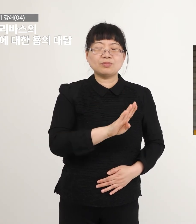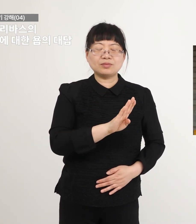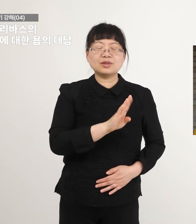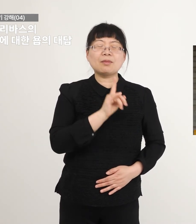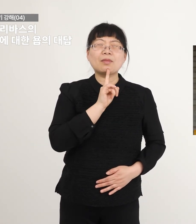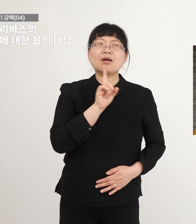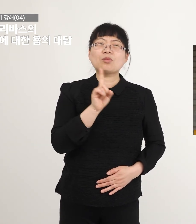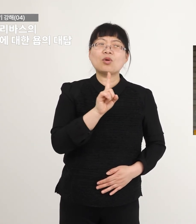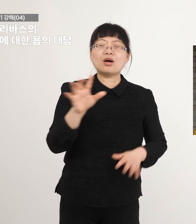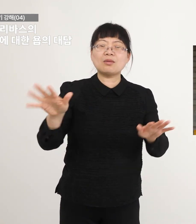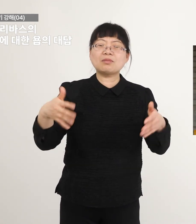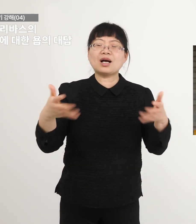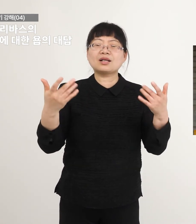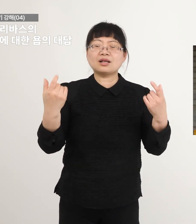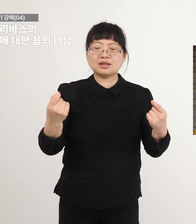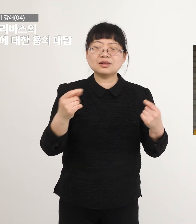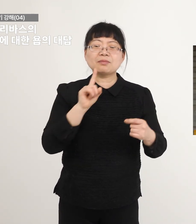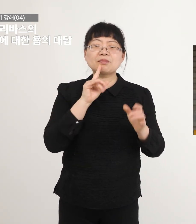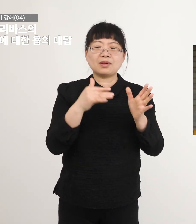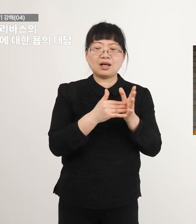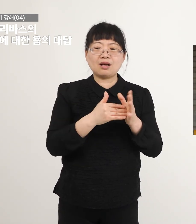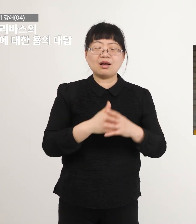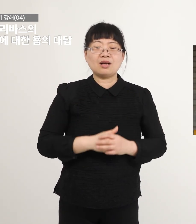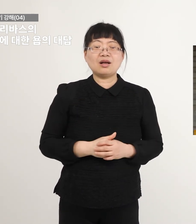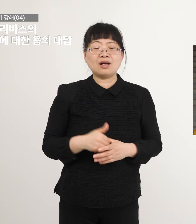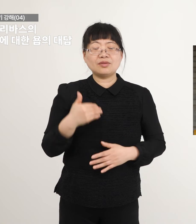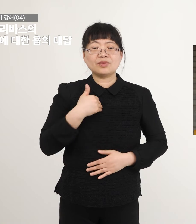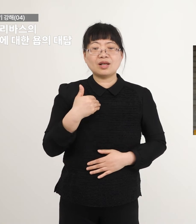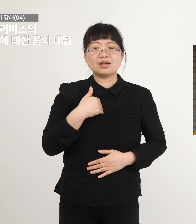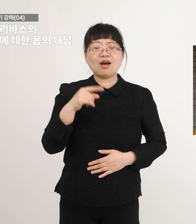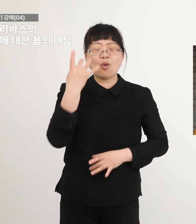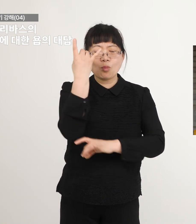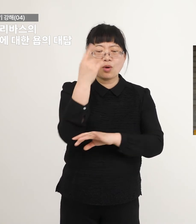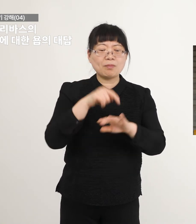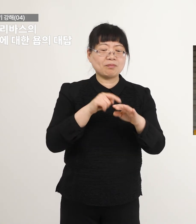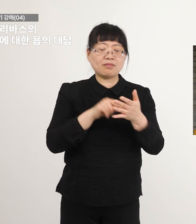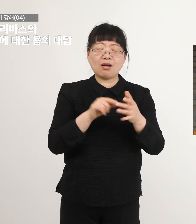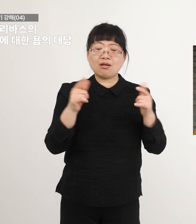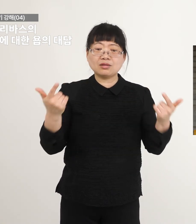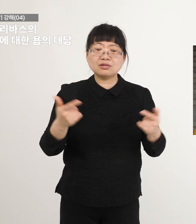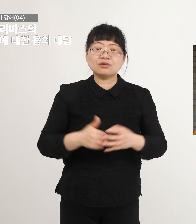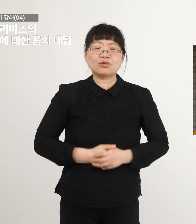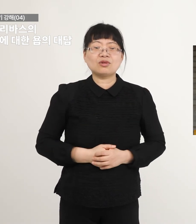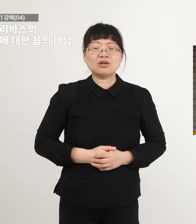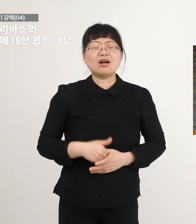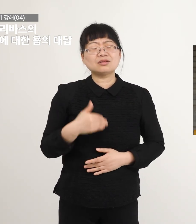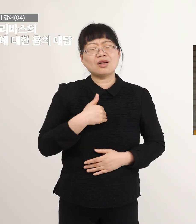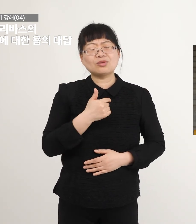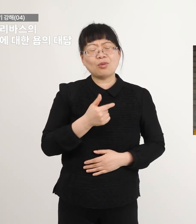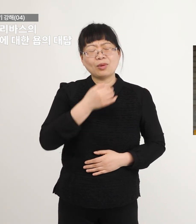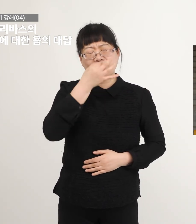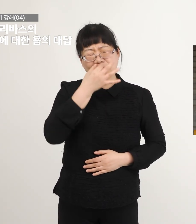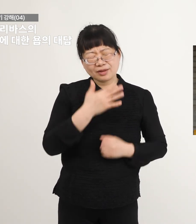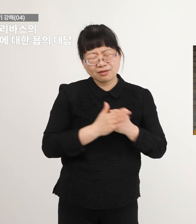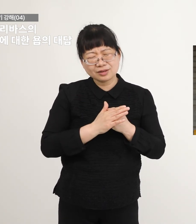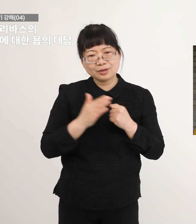거예요? 그 바람 같은 말이었다. 내가 그게 본심이 아니고 내가 너무